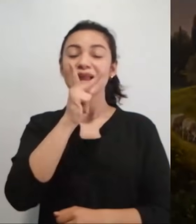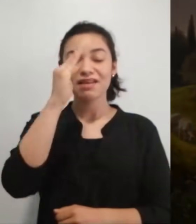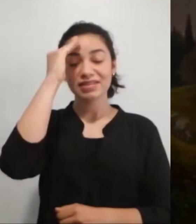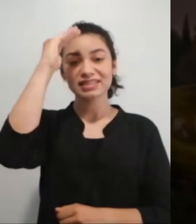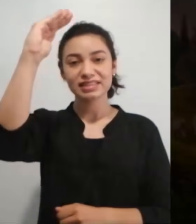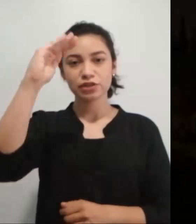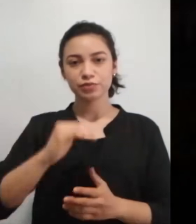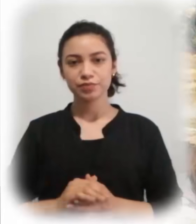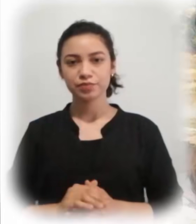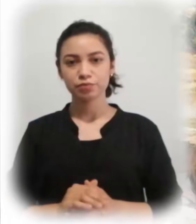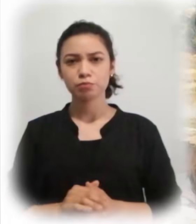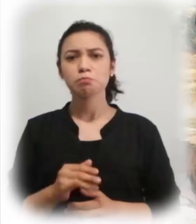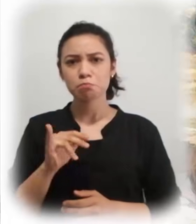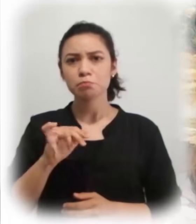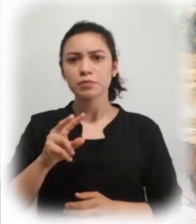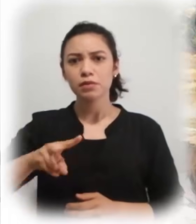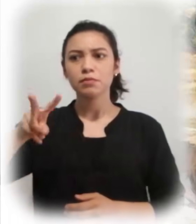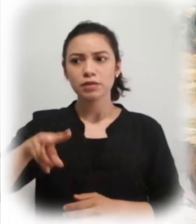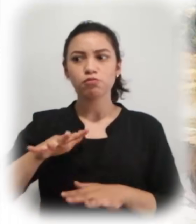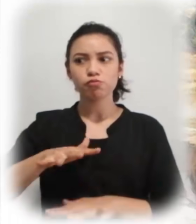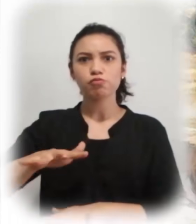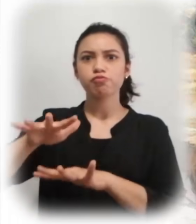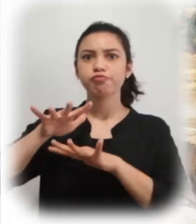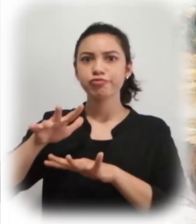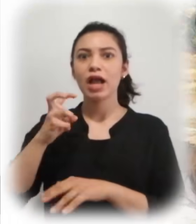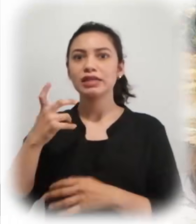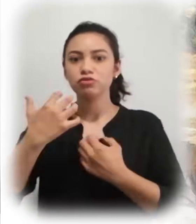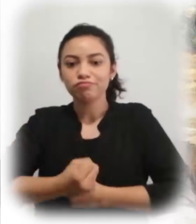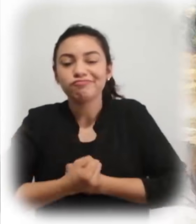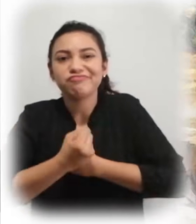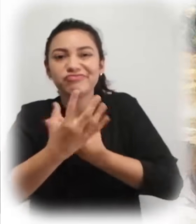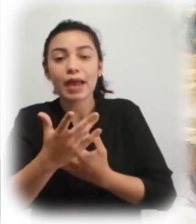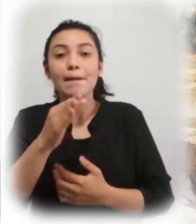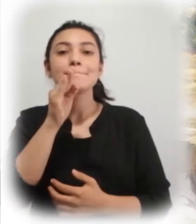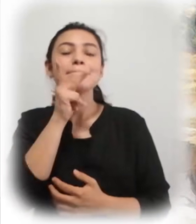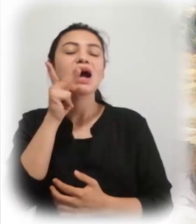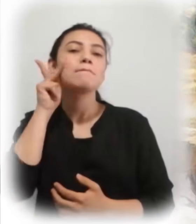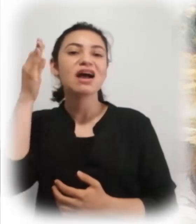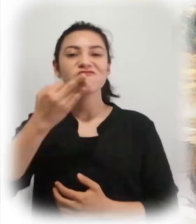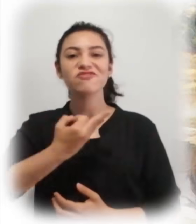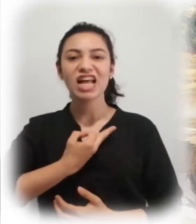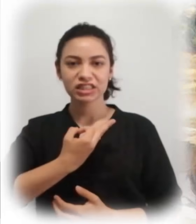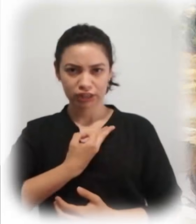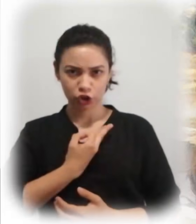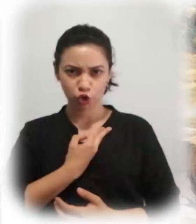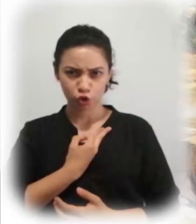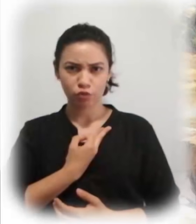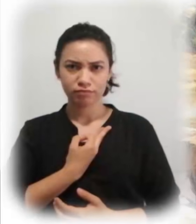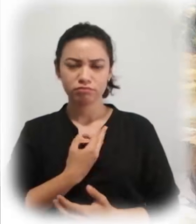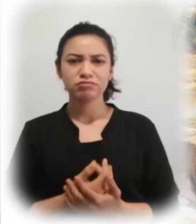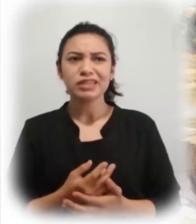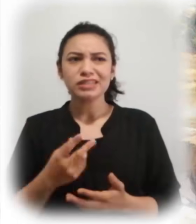Fuertes, muy fuertes las expresiones y exigencias del Papa Francisco, que a todos nos cuestionan.